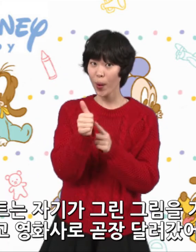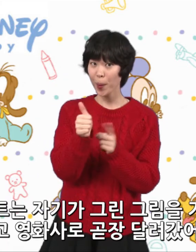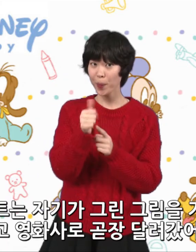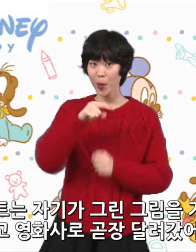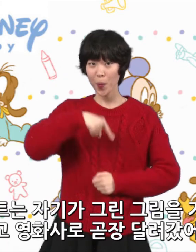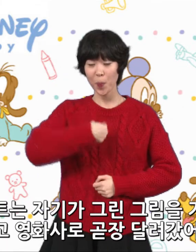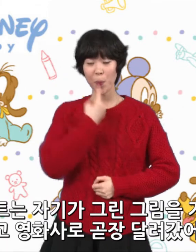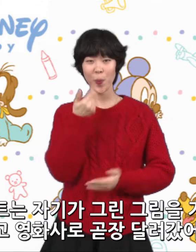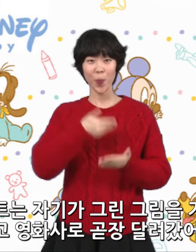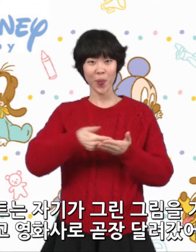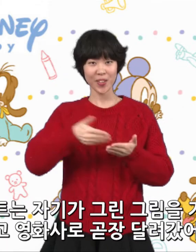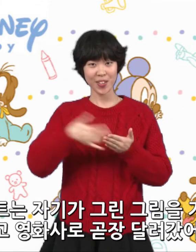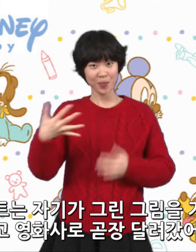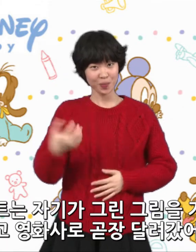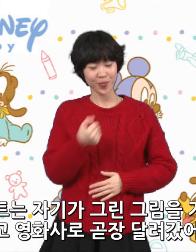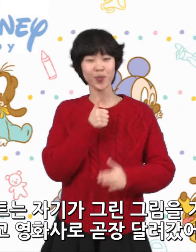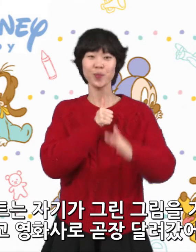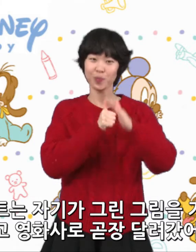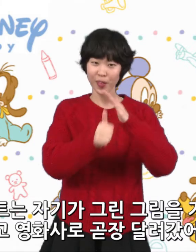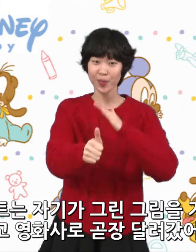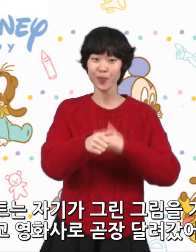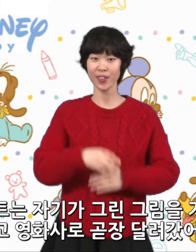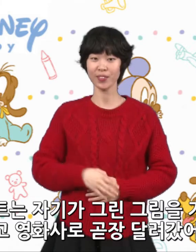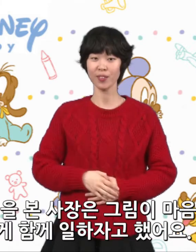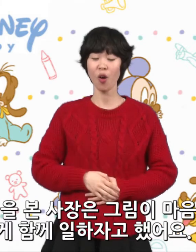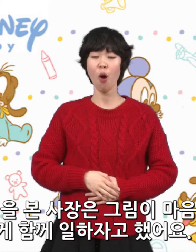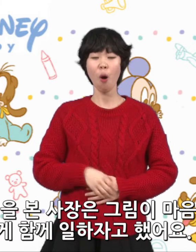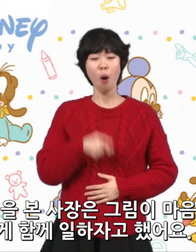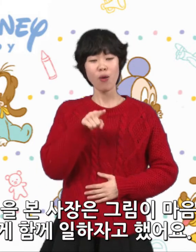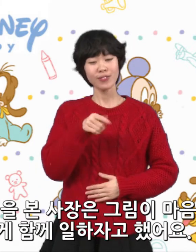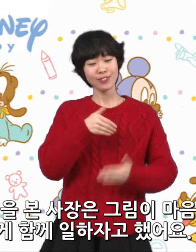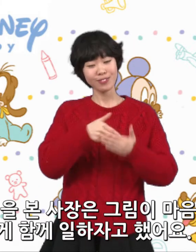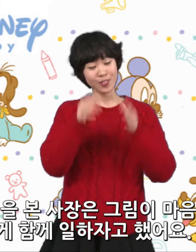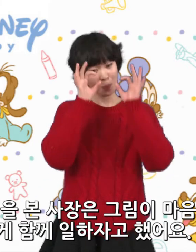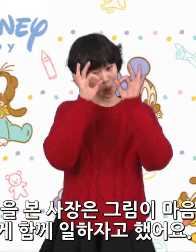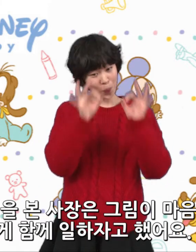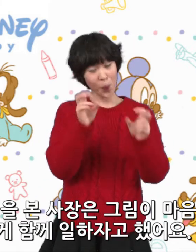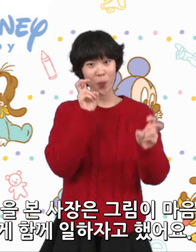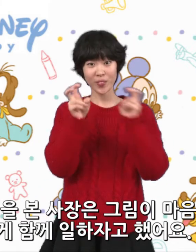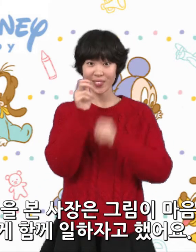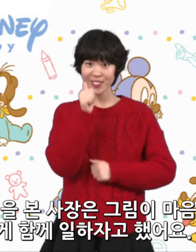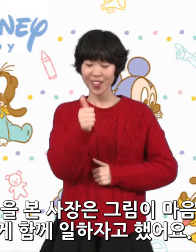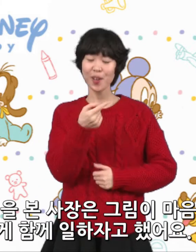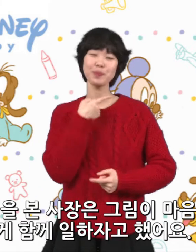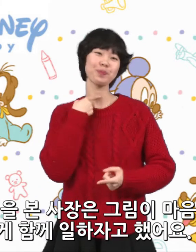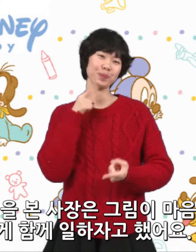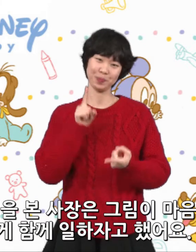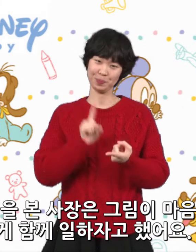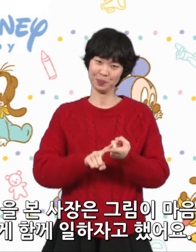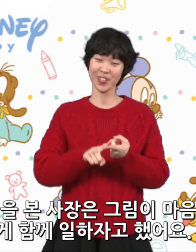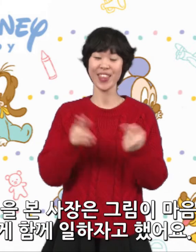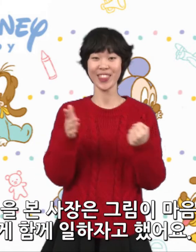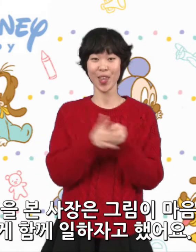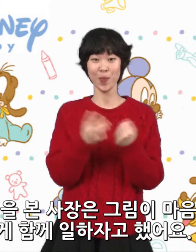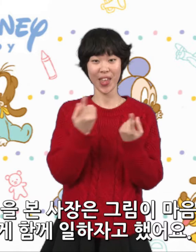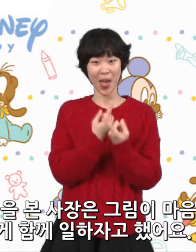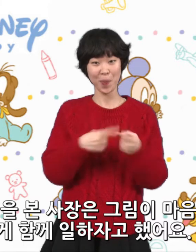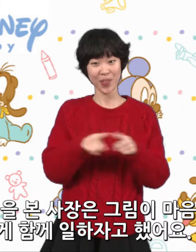월트는 자기가 그린 그림을 가지고 광고 영화사로 곧장 갔어요. 그 그림을 본 사장은 그림이 마음에